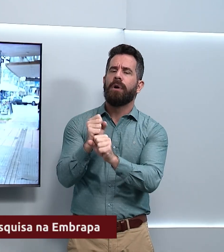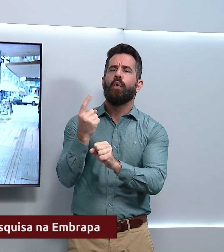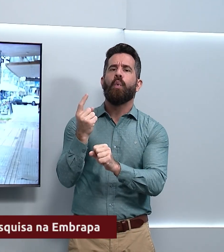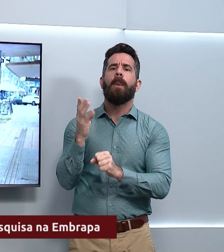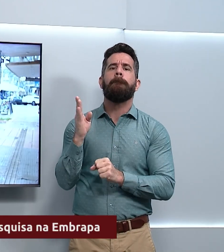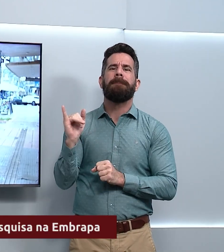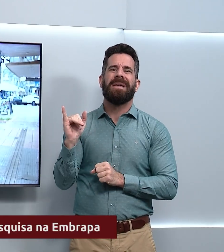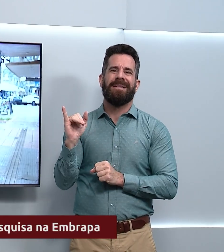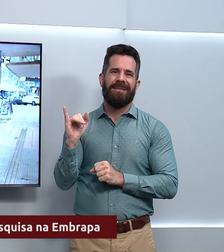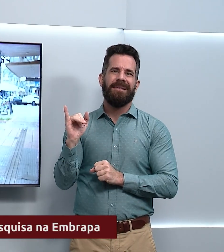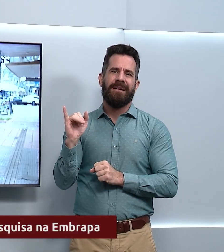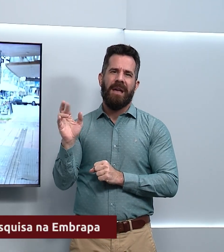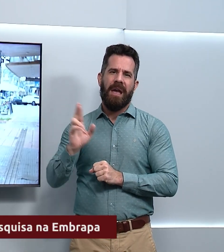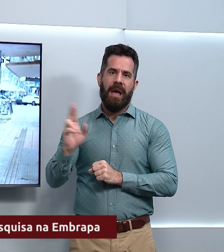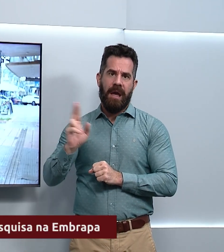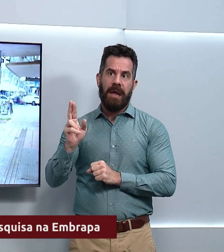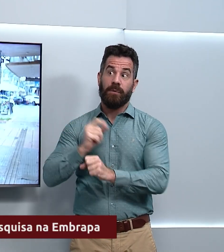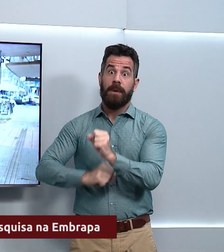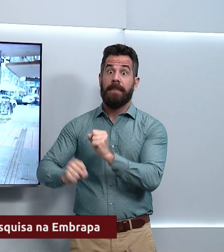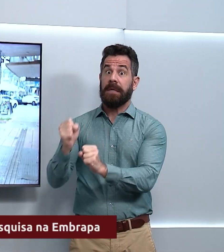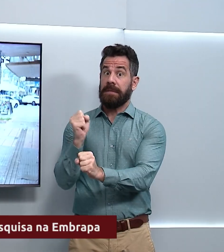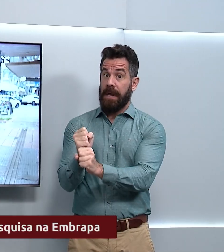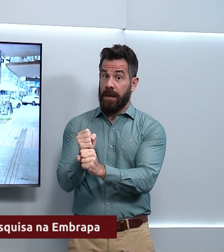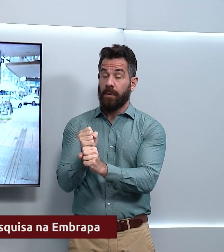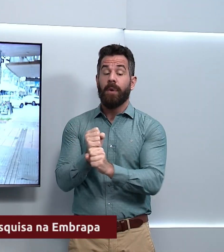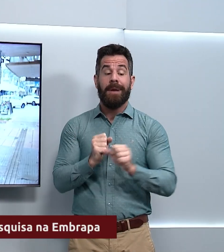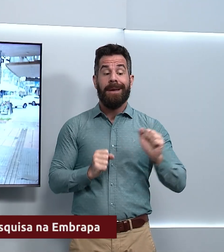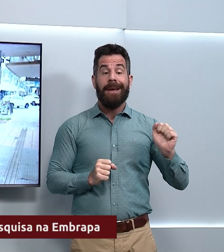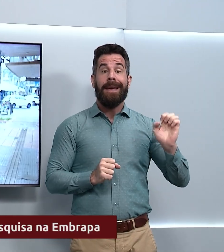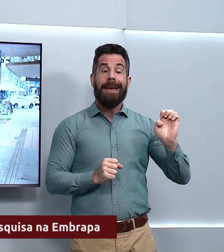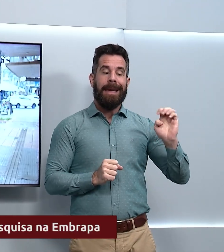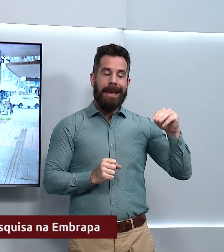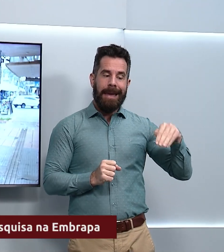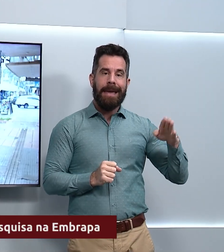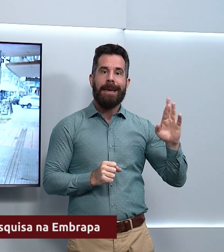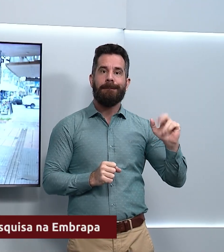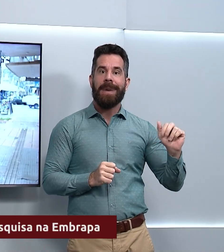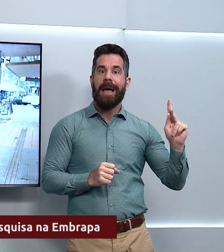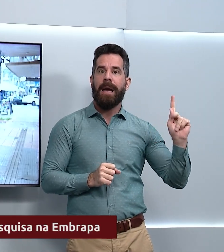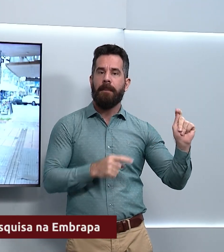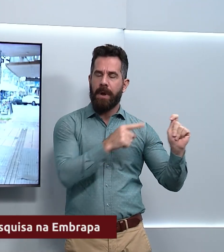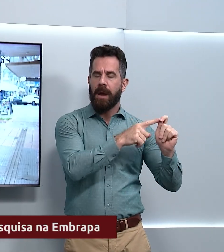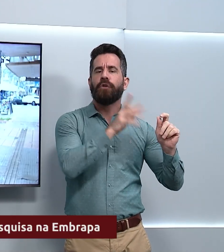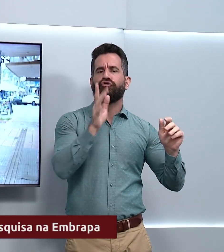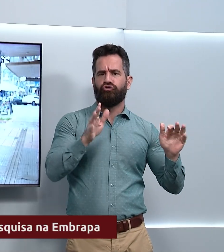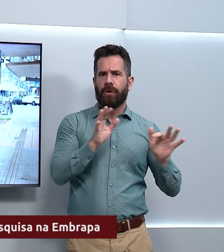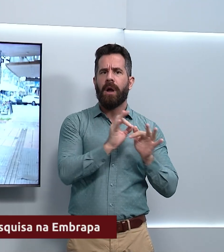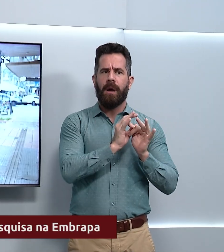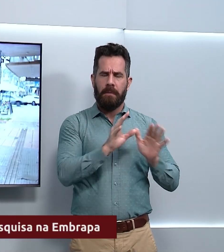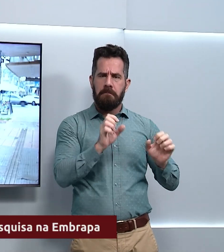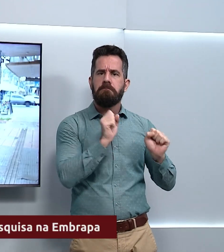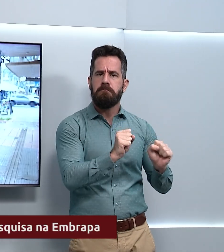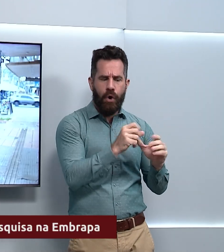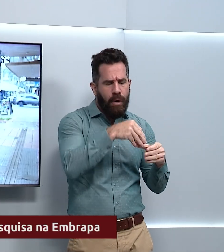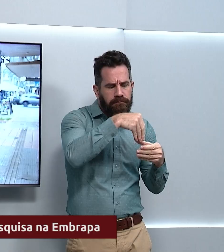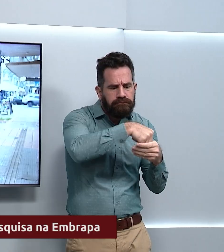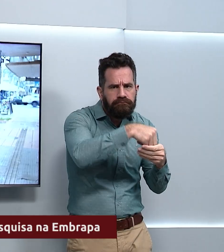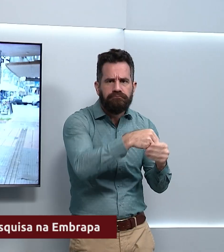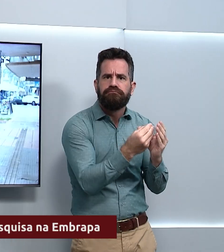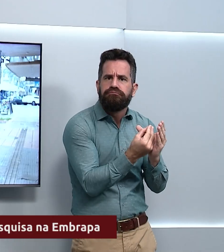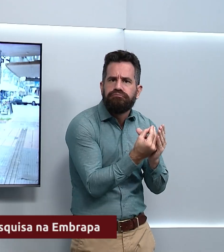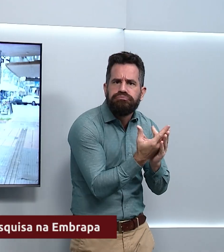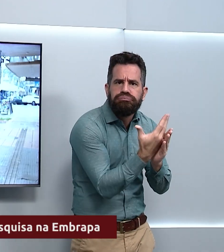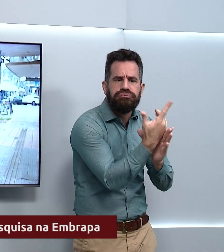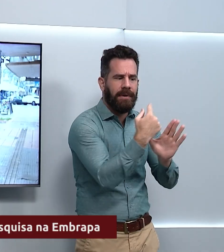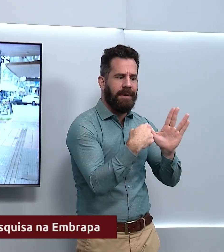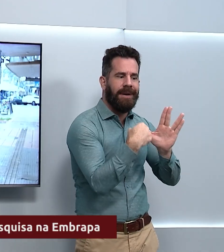informação é da Embrapa, que recebeu autorização da Anvisa para realizar pesquisas científicas sobre o cultivo de